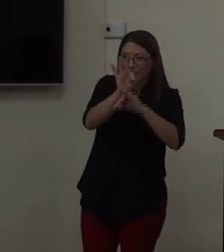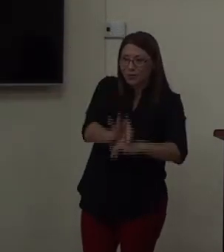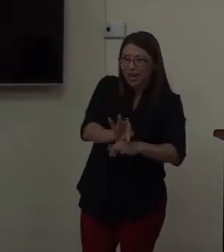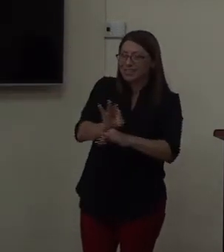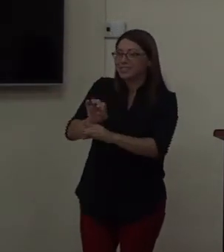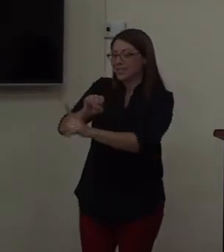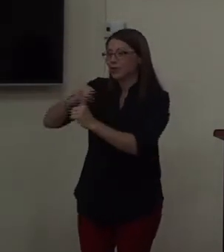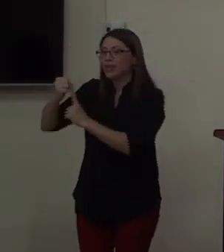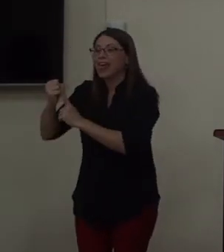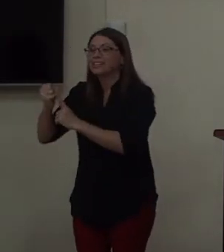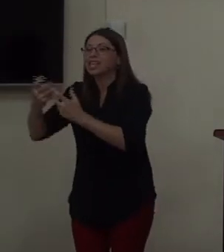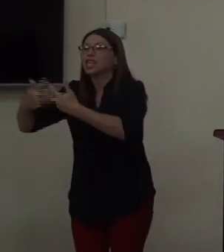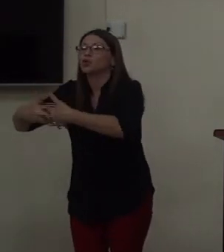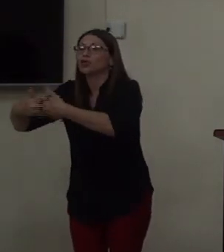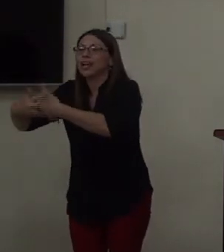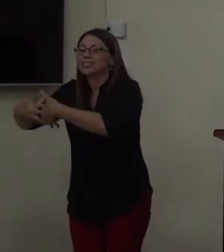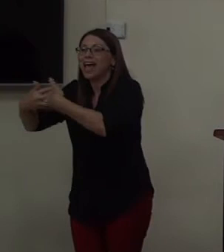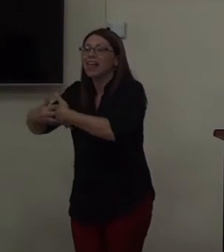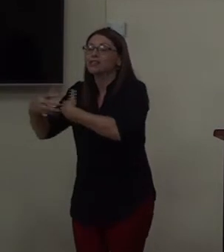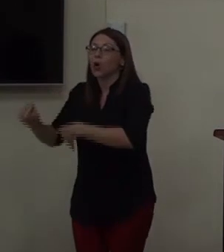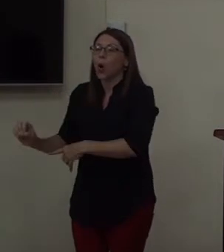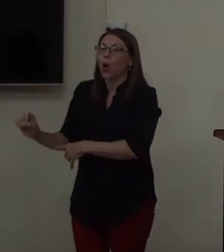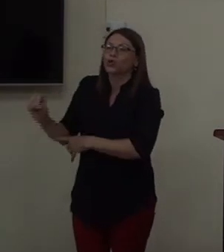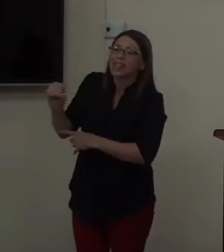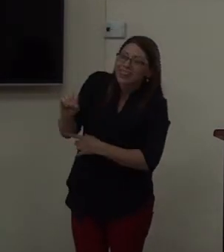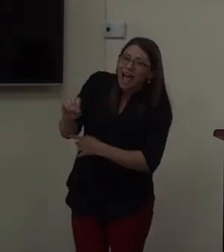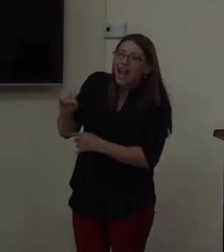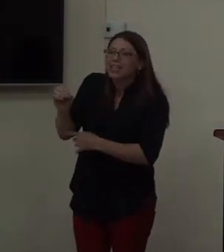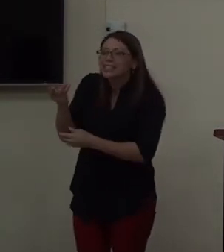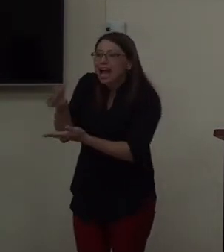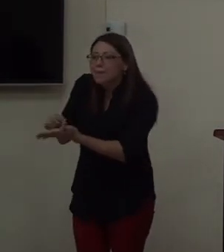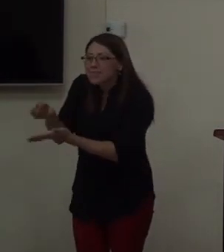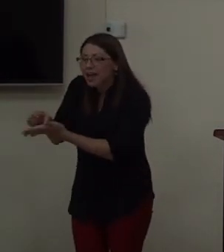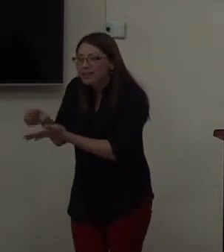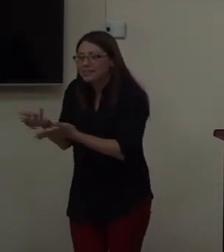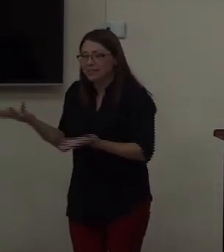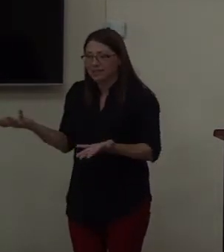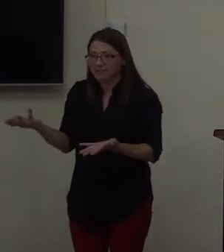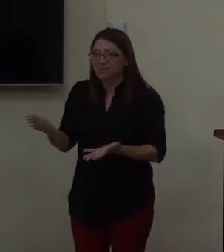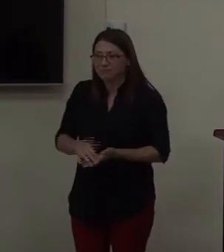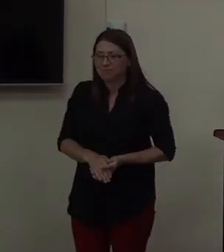sociedades industrializadas, occidentales, capitalistas, ¿verdad?, etc.